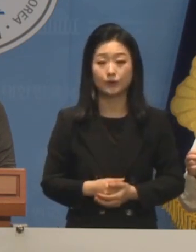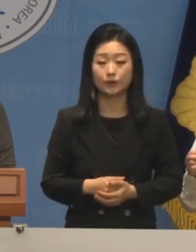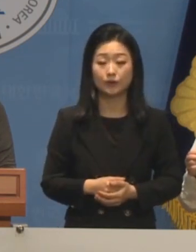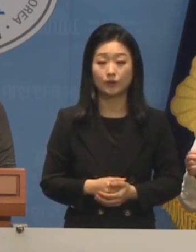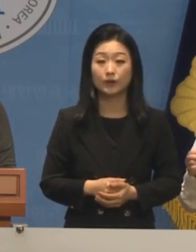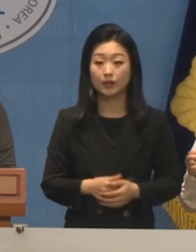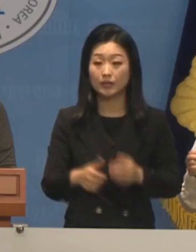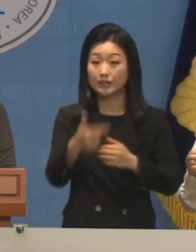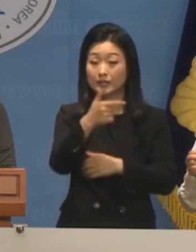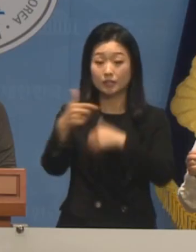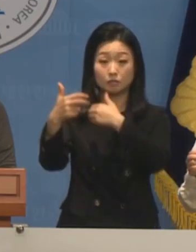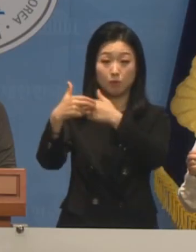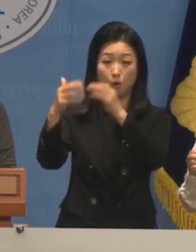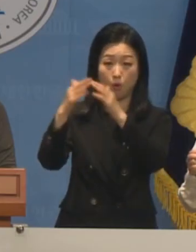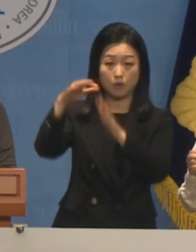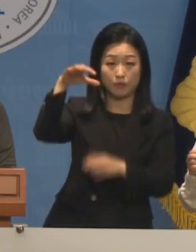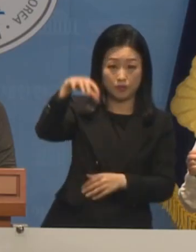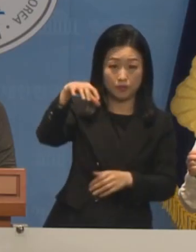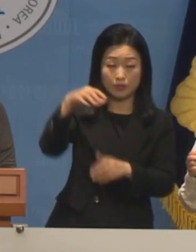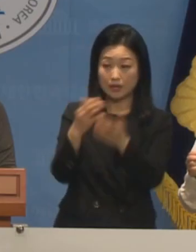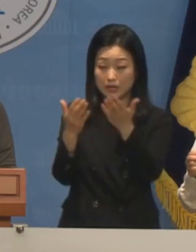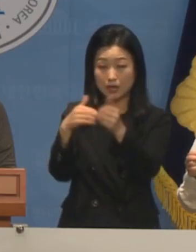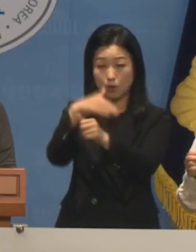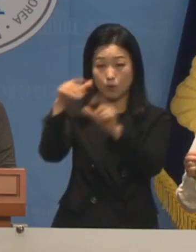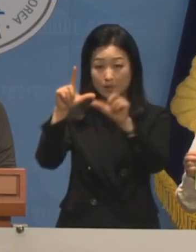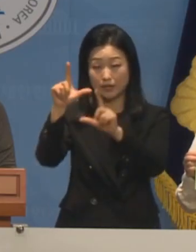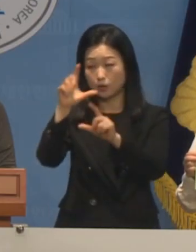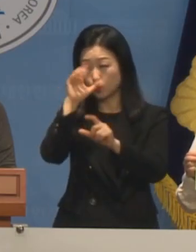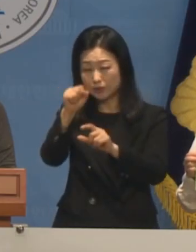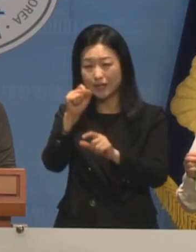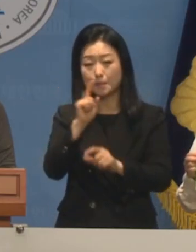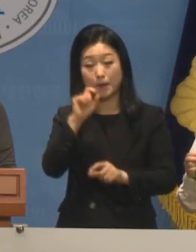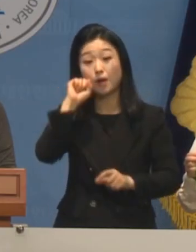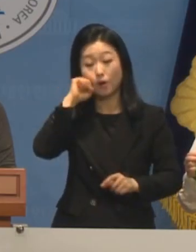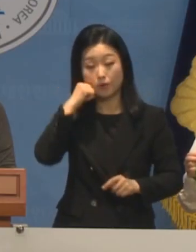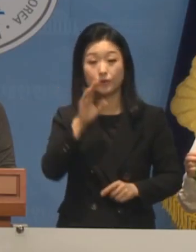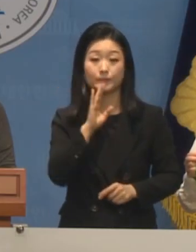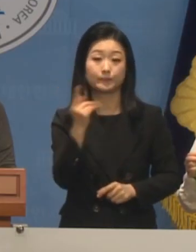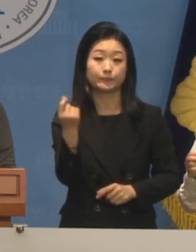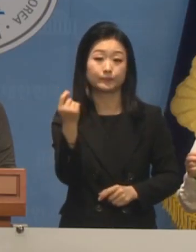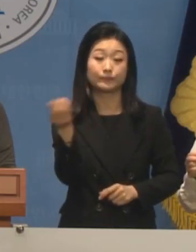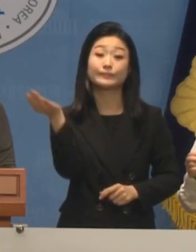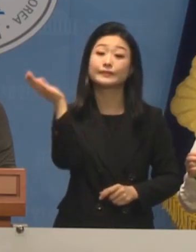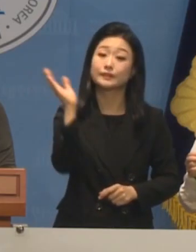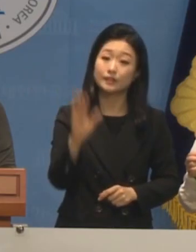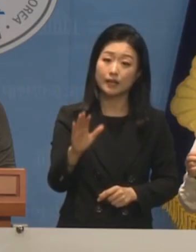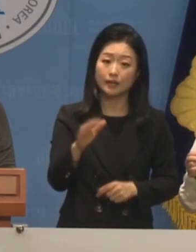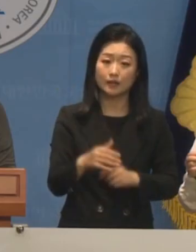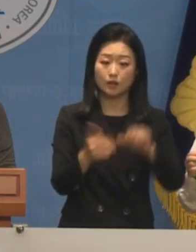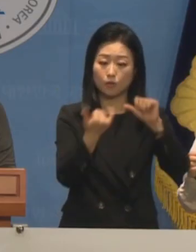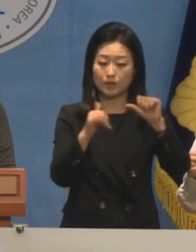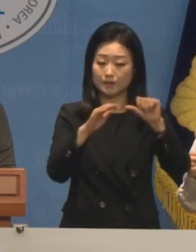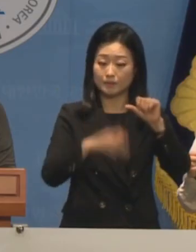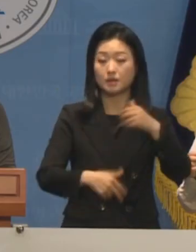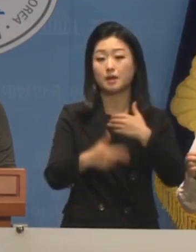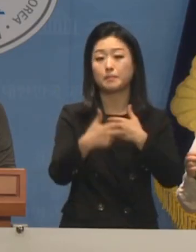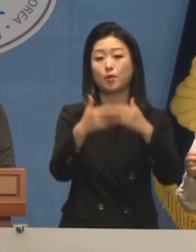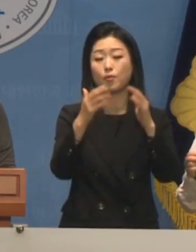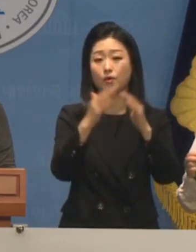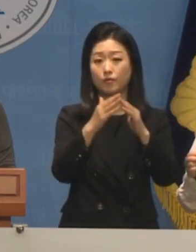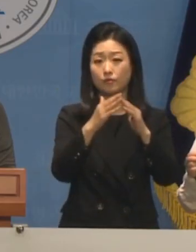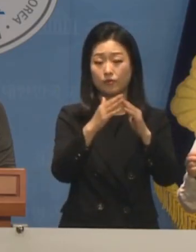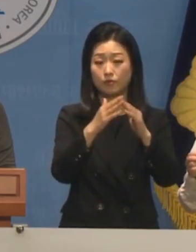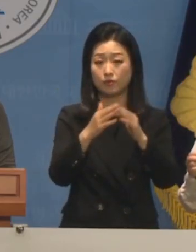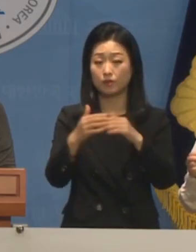규모가 있는 기간이라 해서 근무환경이 현격히 나은 수준은 아닙니다 하지만 5인 이상의